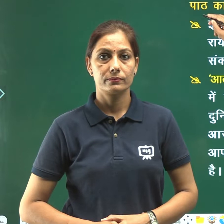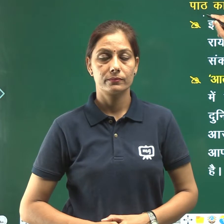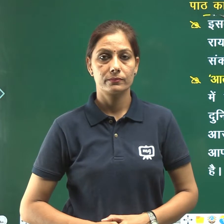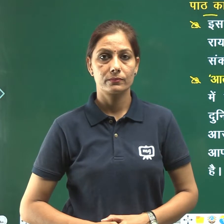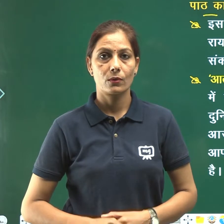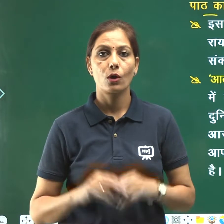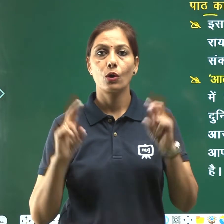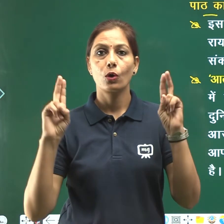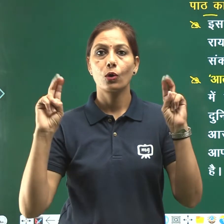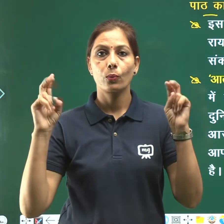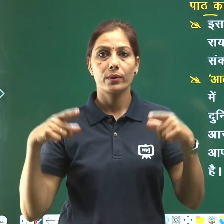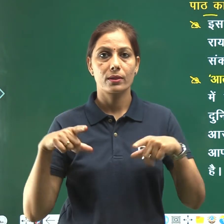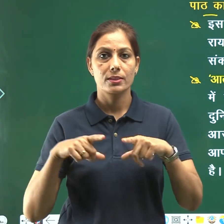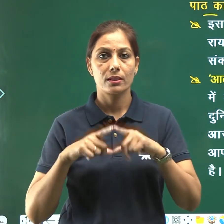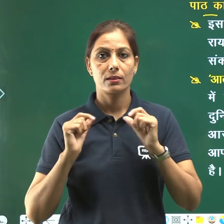पाठ का सार।